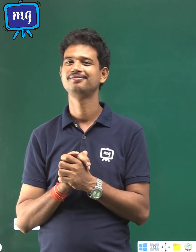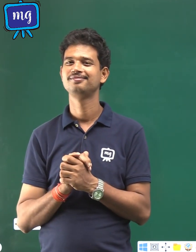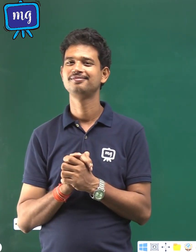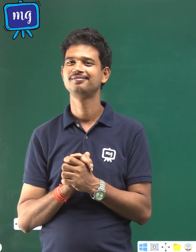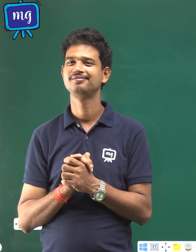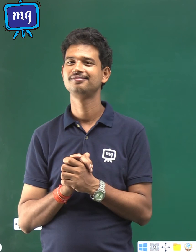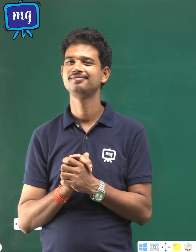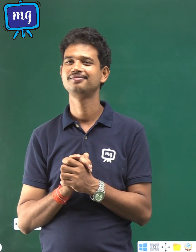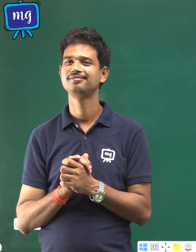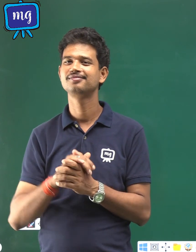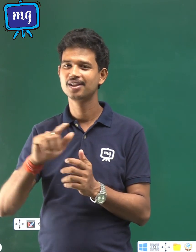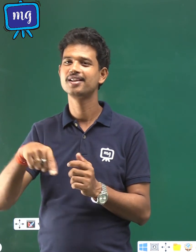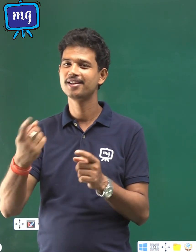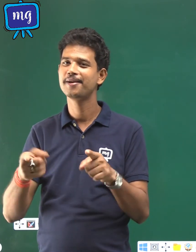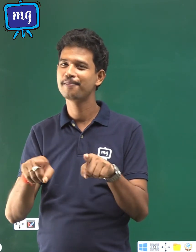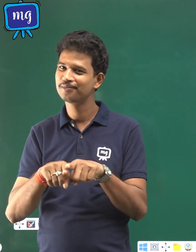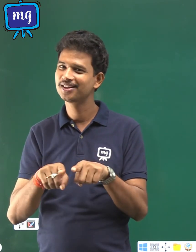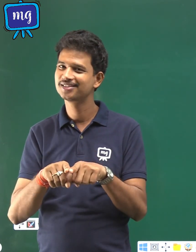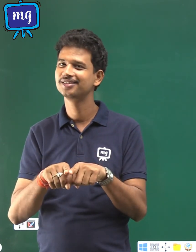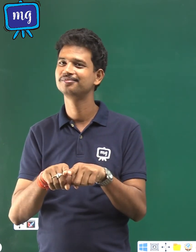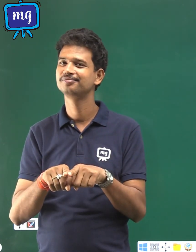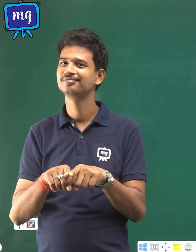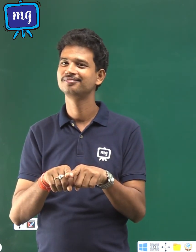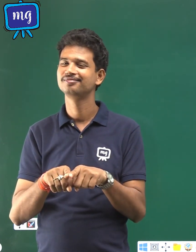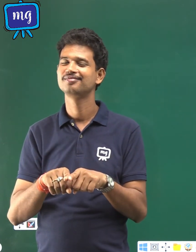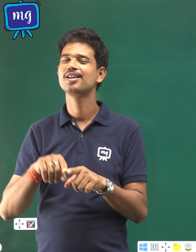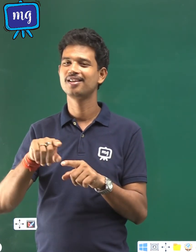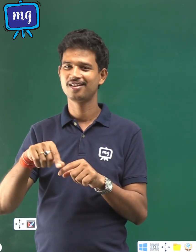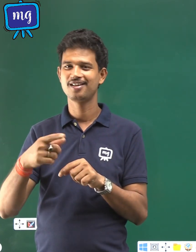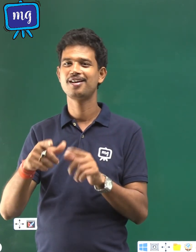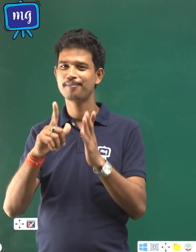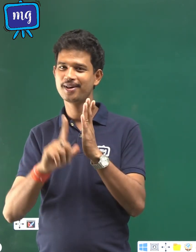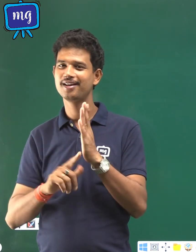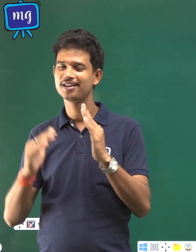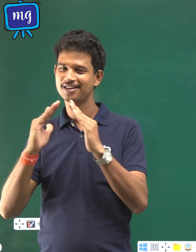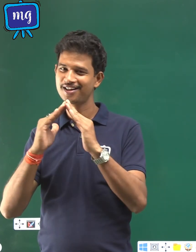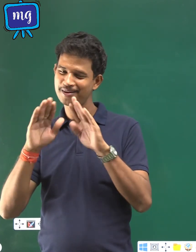इसी तरह बाकी लेटर्स आप घर पे